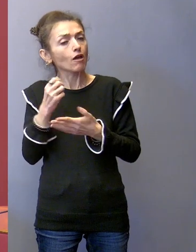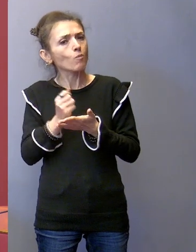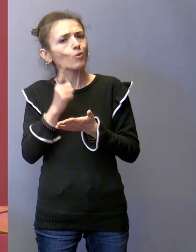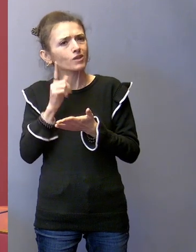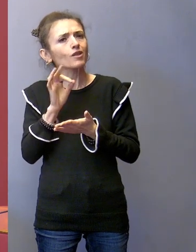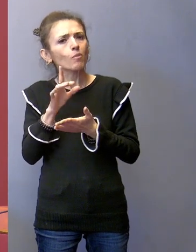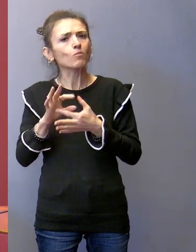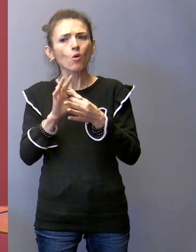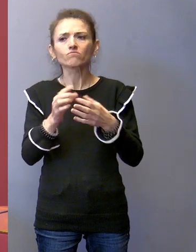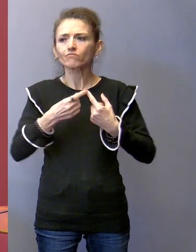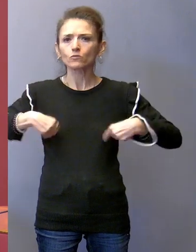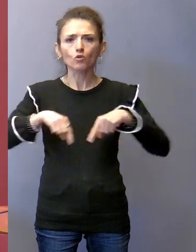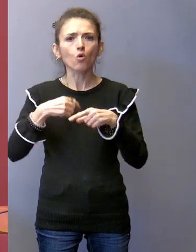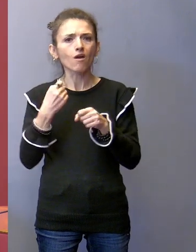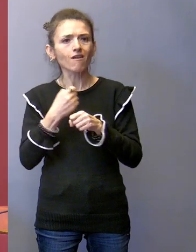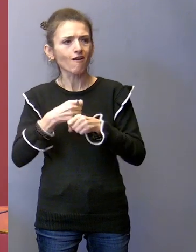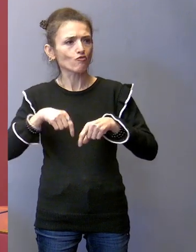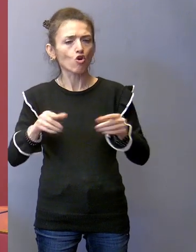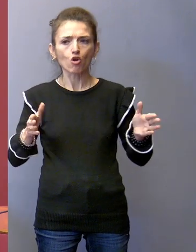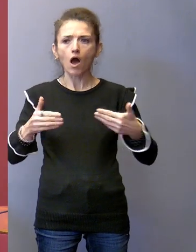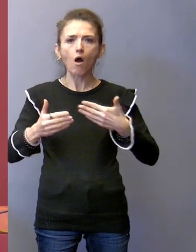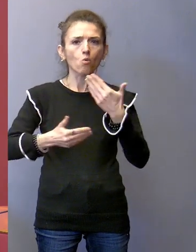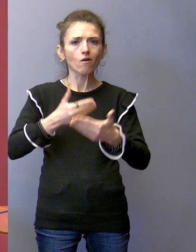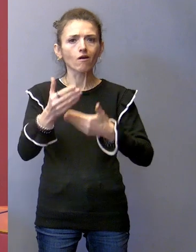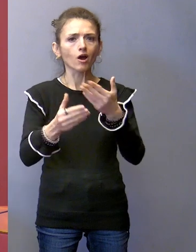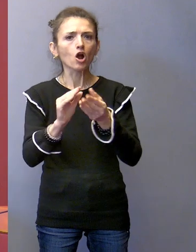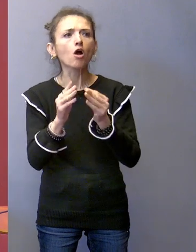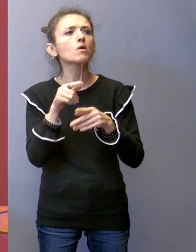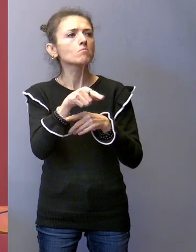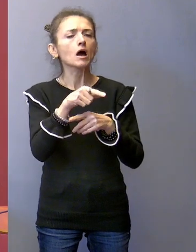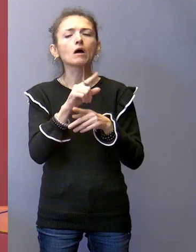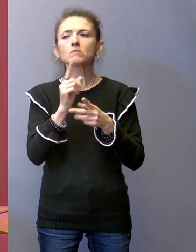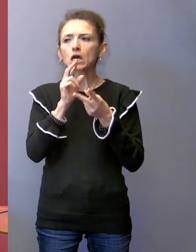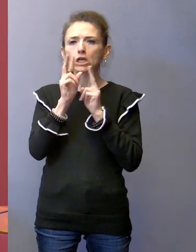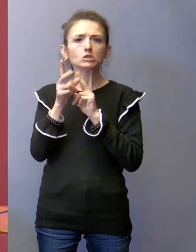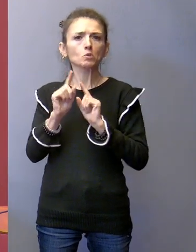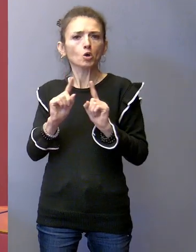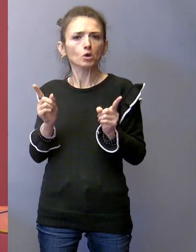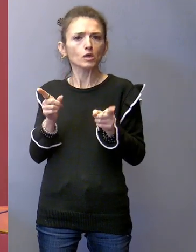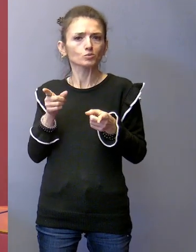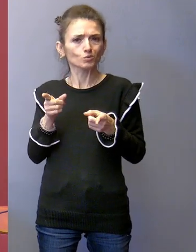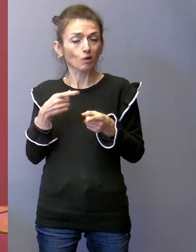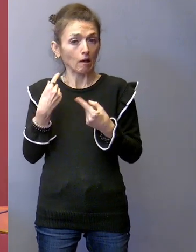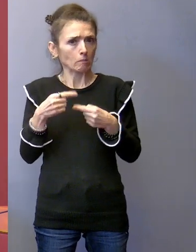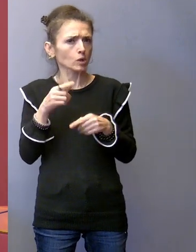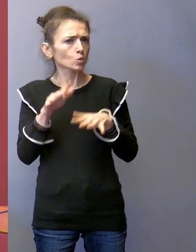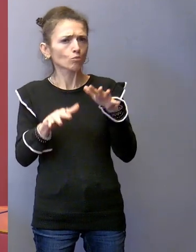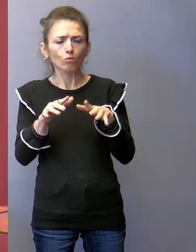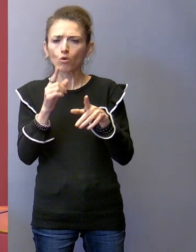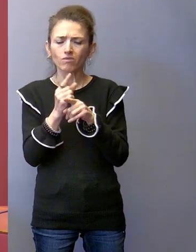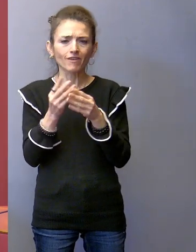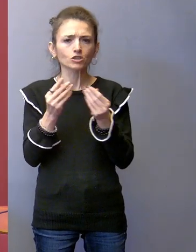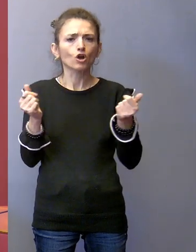del come lavoriamo in aula e che però nessuno li abbia risposto Cioè dobbiamo risolverci questo dubbio io la metto in maniera